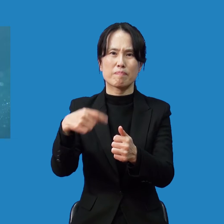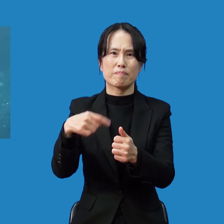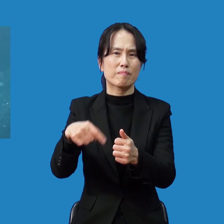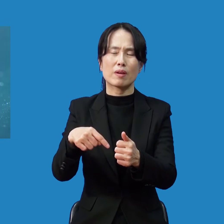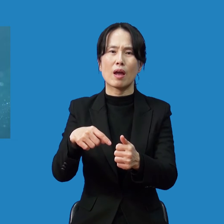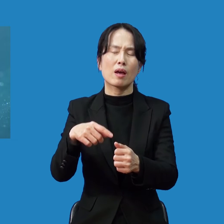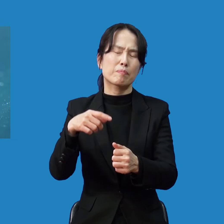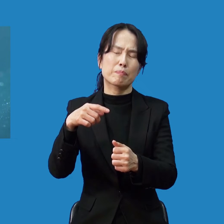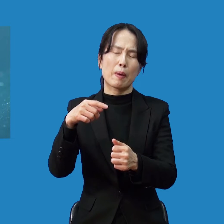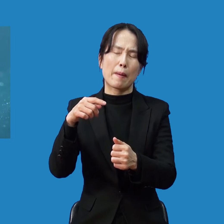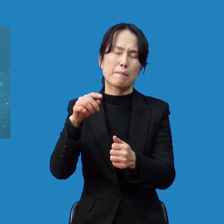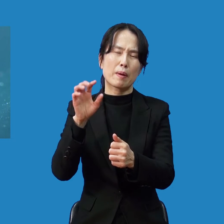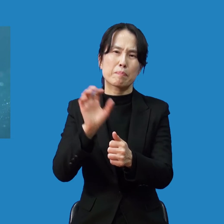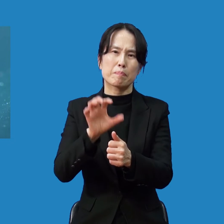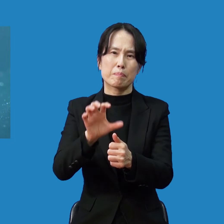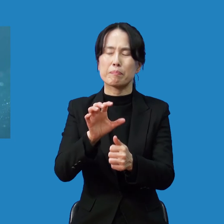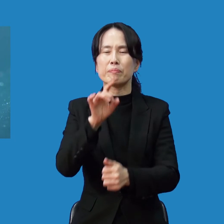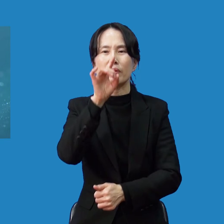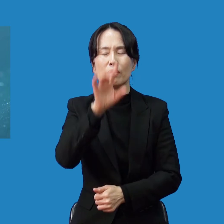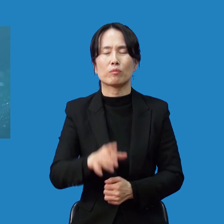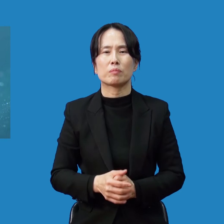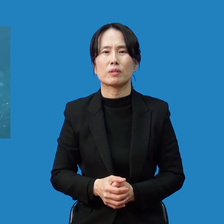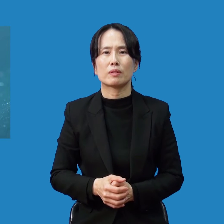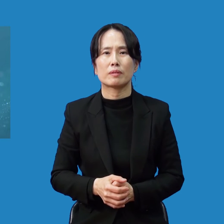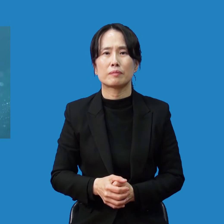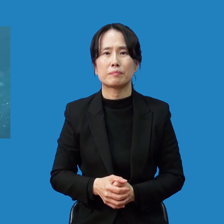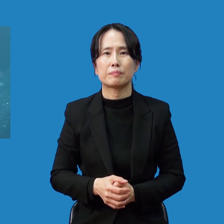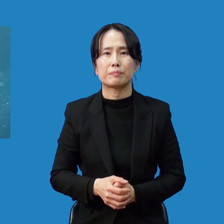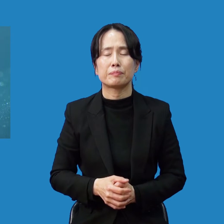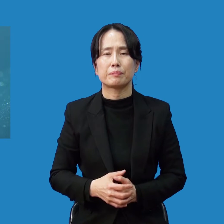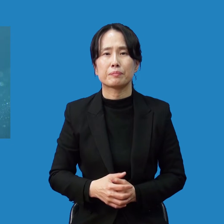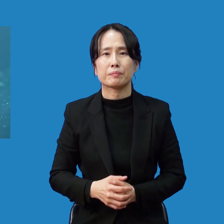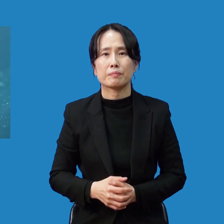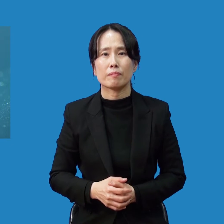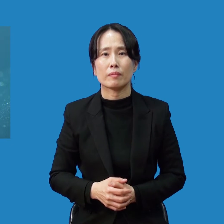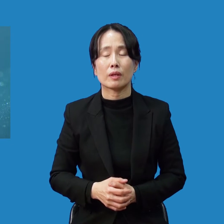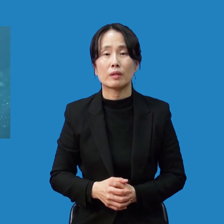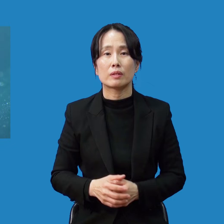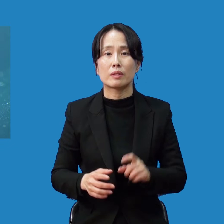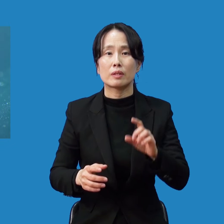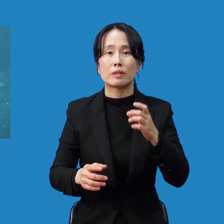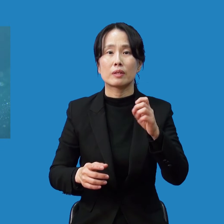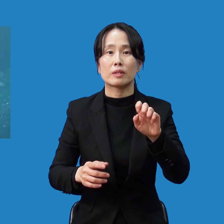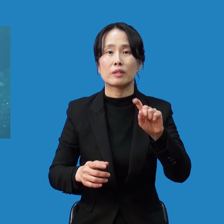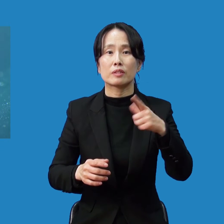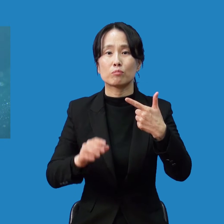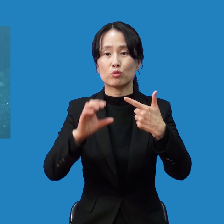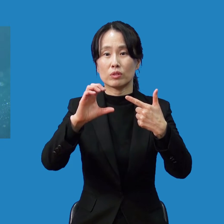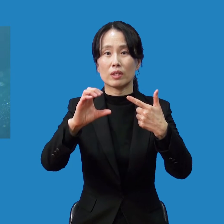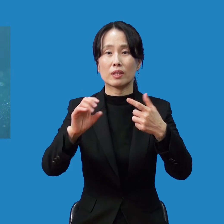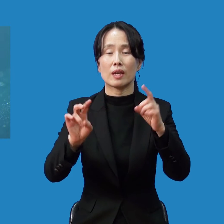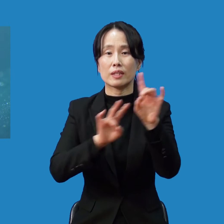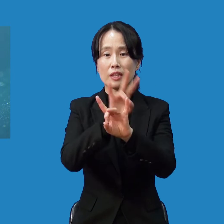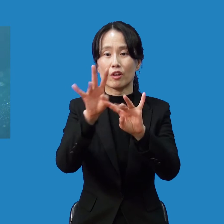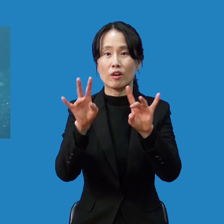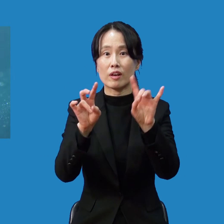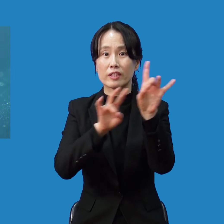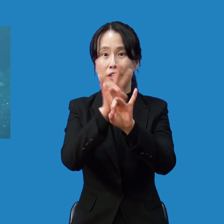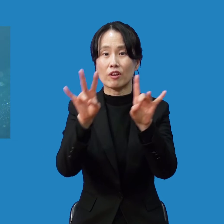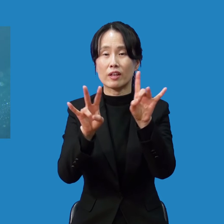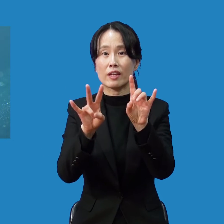16세기에 메노나이트라는 네덜란드에서 시작된 종파가 있습니다. 근데 이 메노나이트 종파는